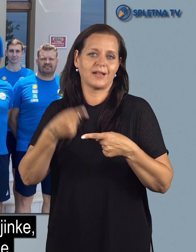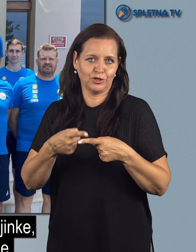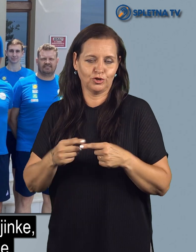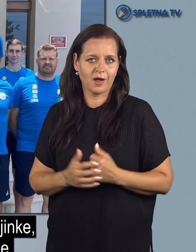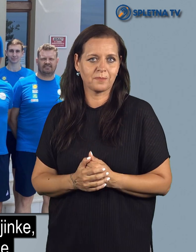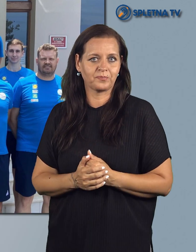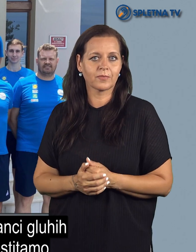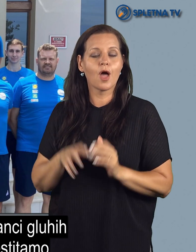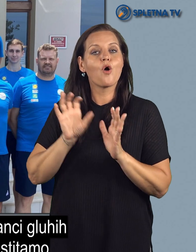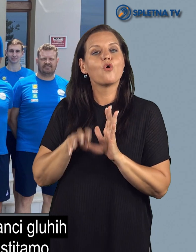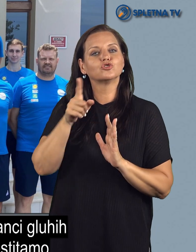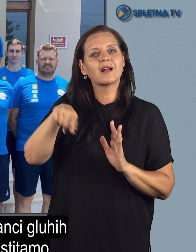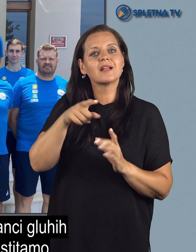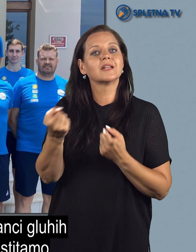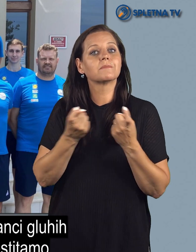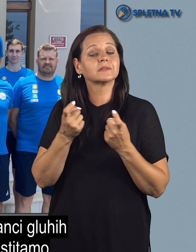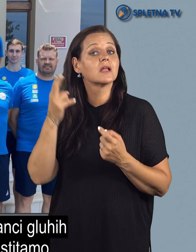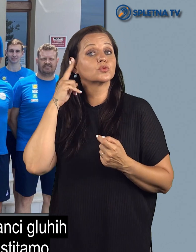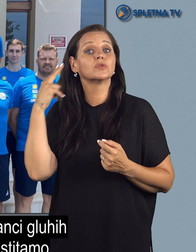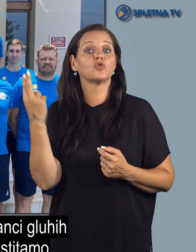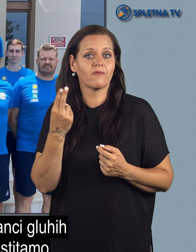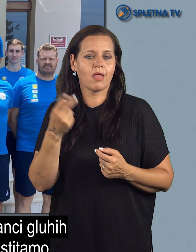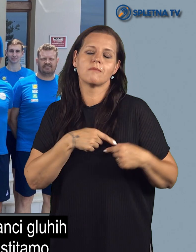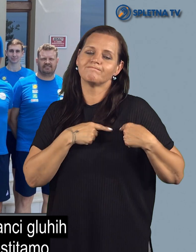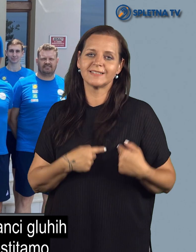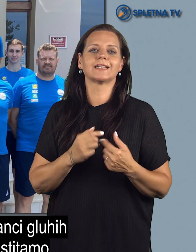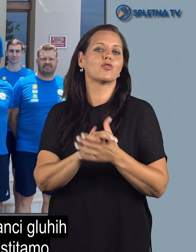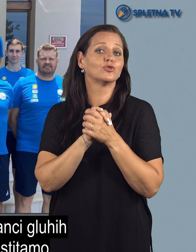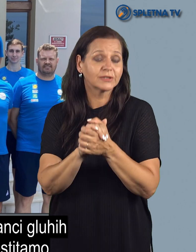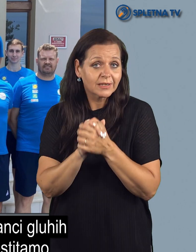3. pa Grkinje. Košarkarski reprezentanci